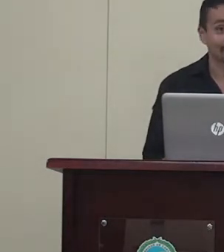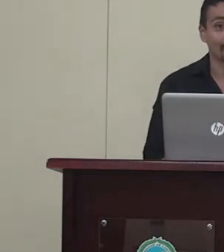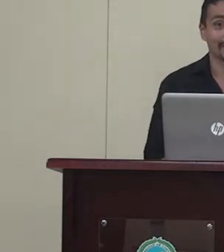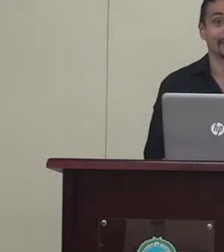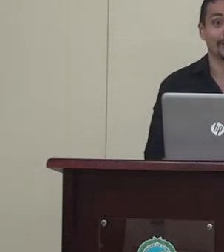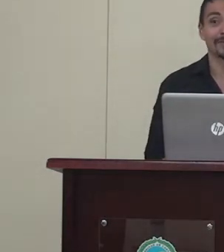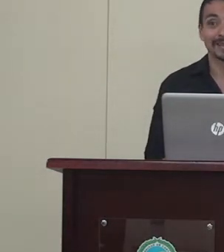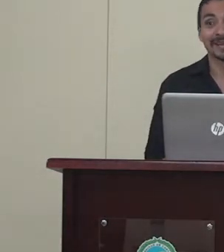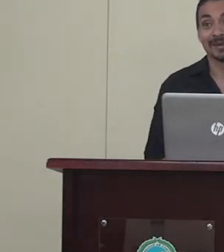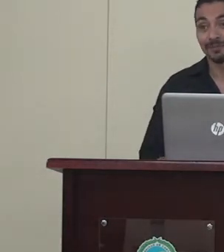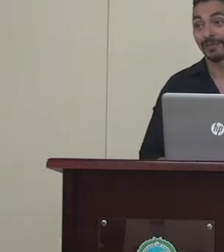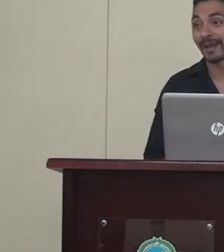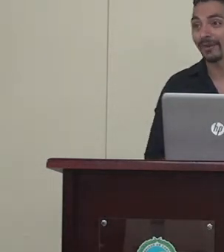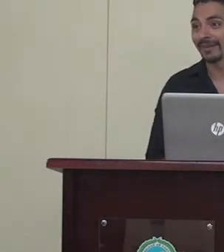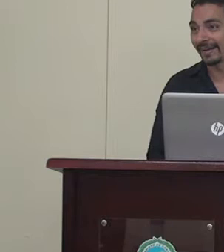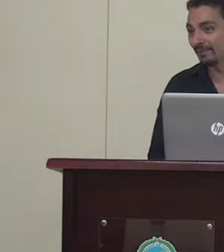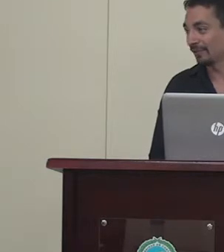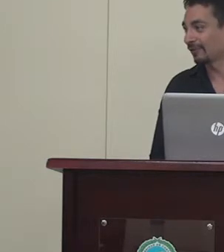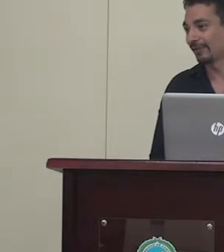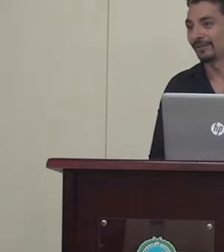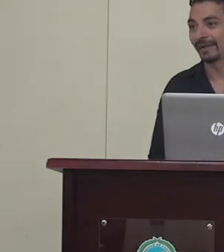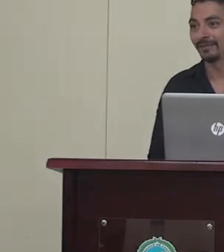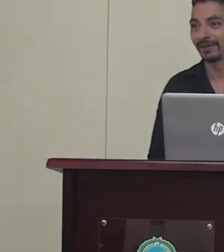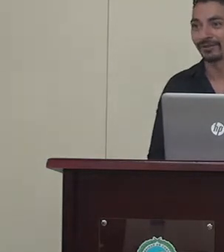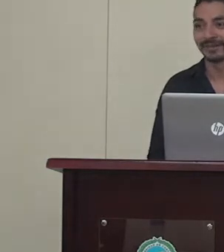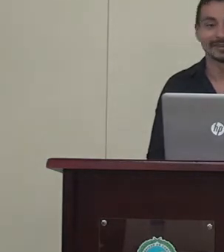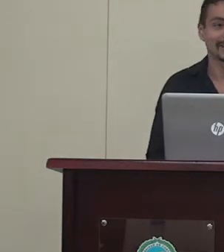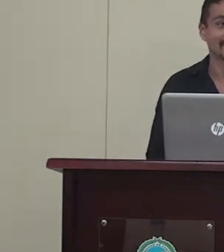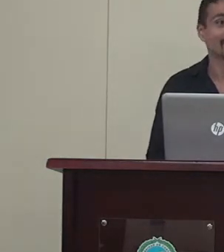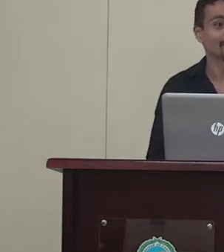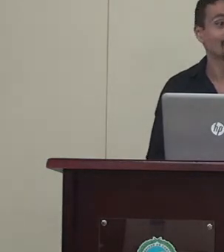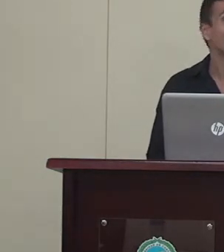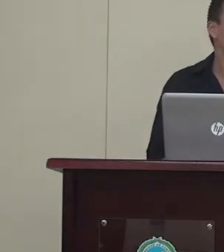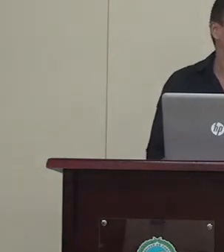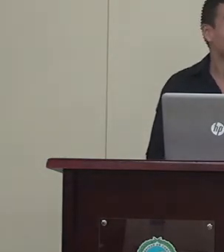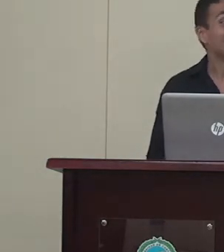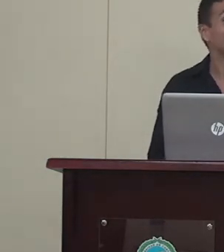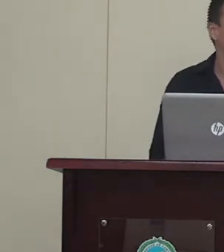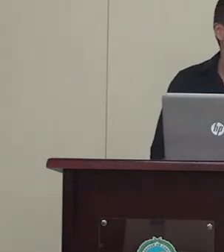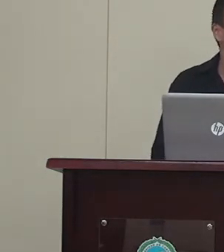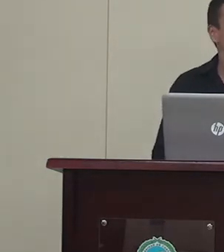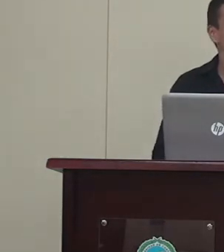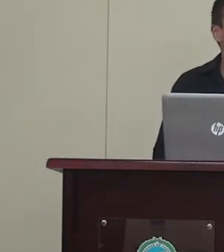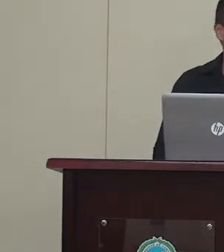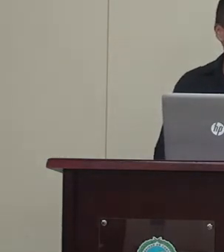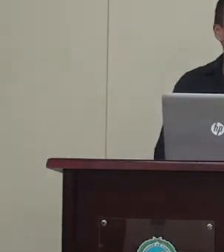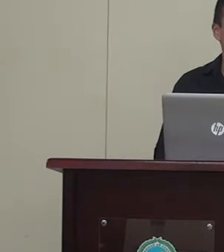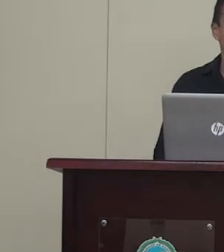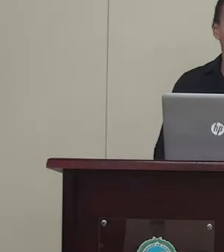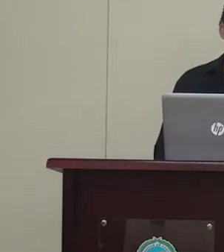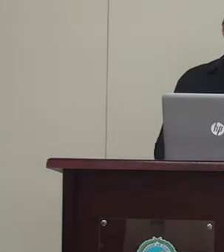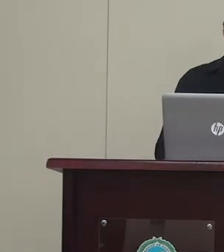yo trabajo particularmente en lenguas que están en proceso de desplazamiento, es decir, que están en algún estadio